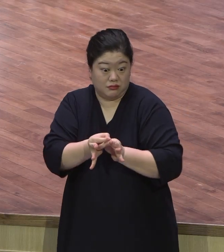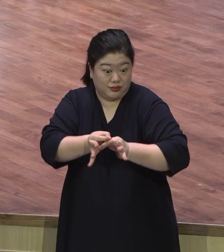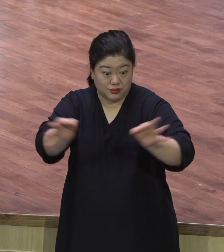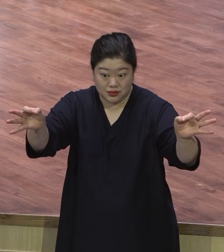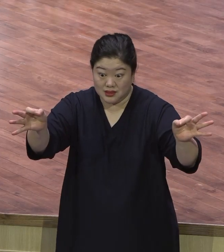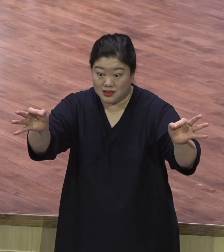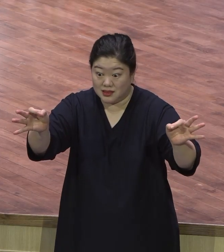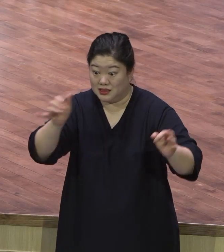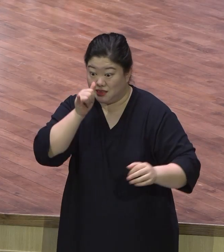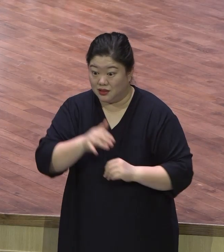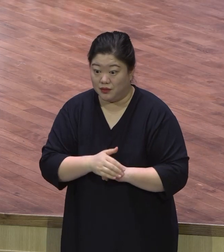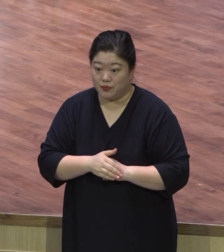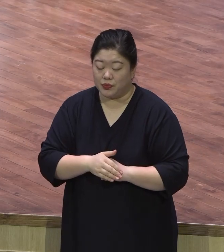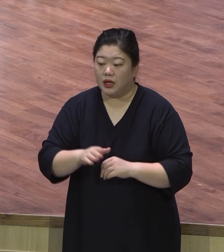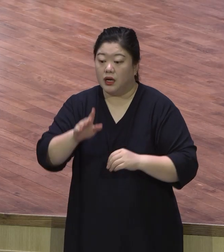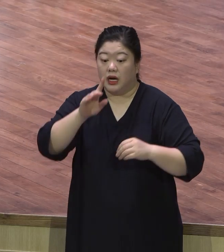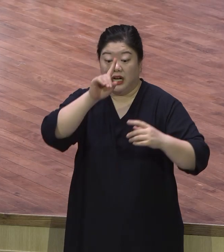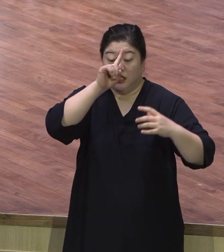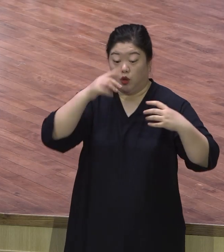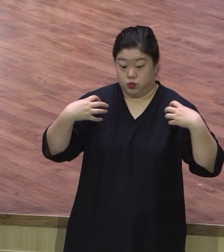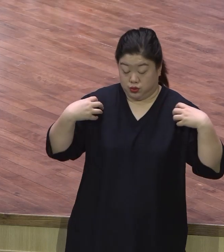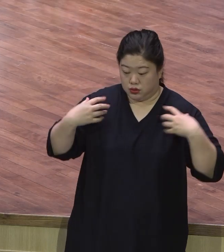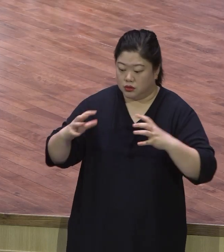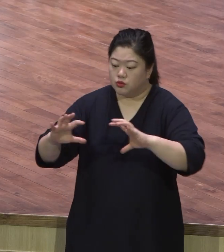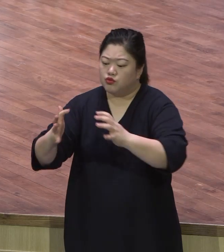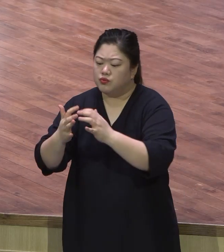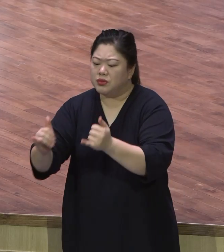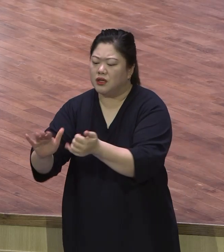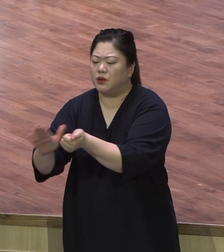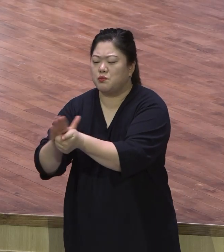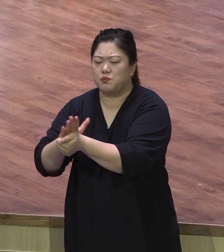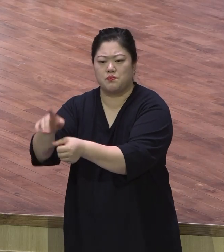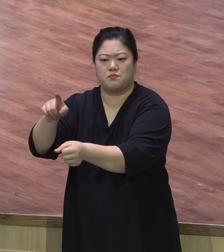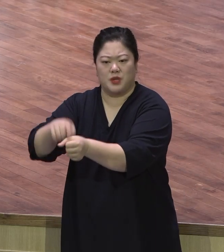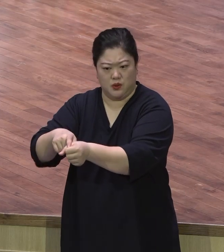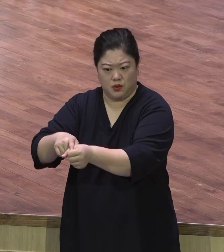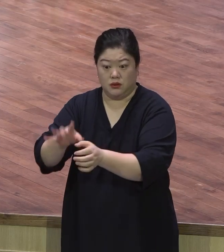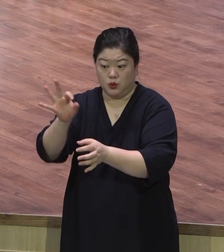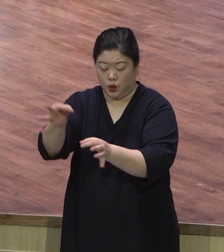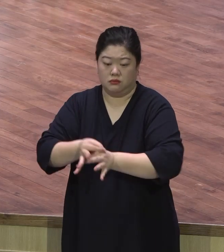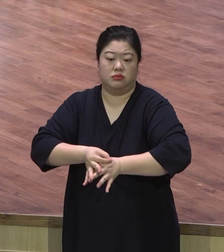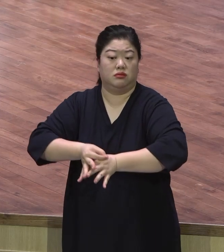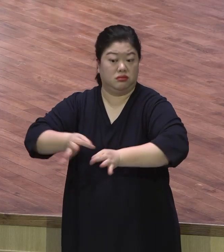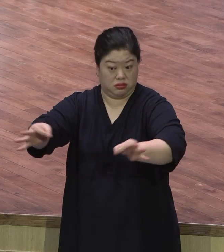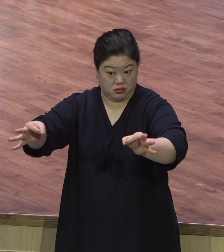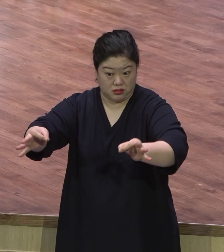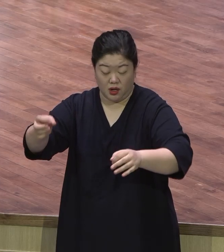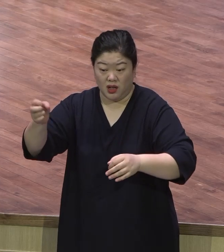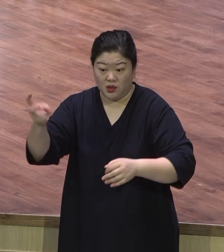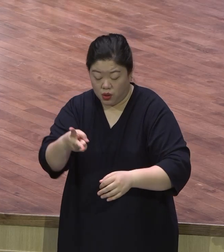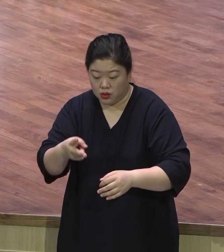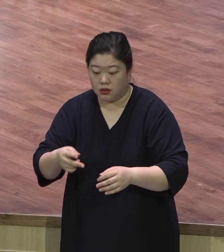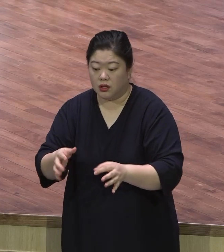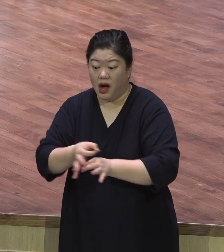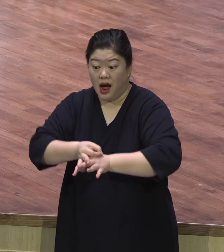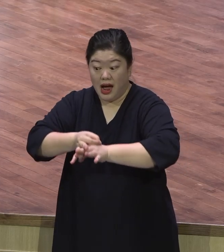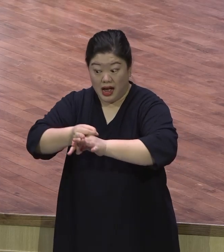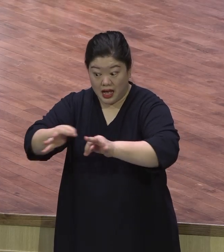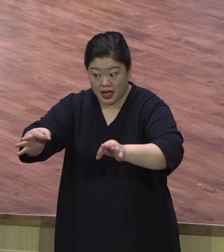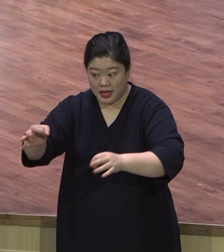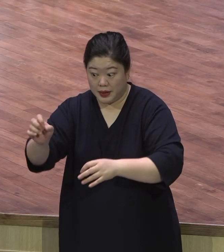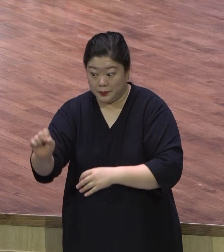국민의 고통을 좀 더 덜어주기 위한 방책이기도 하고 또 한편으로는 경제순환의 숨통을 좀 털이게